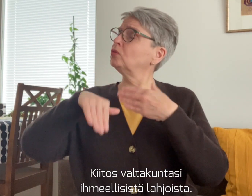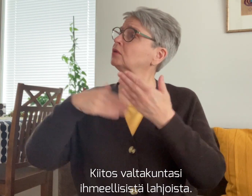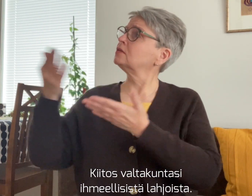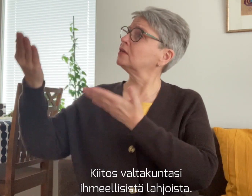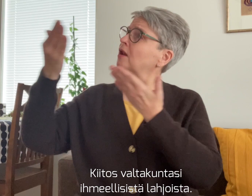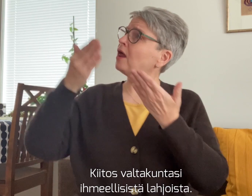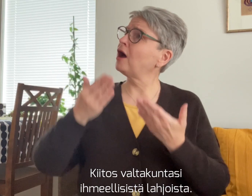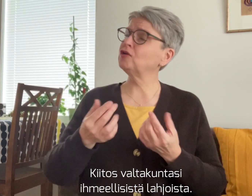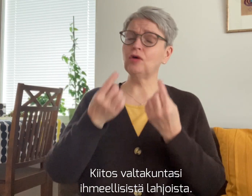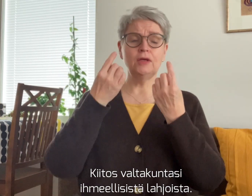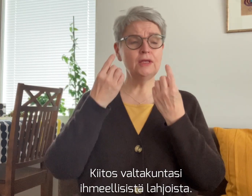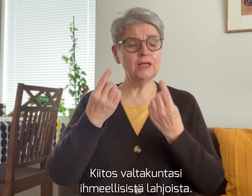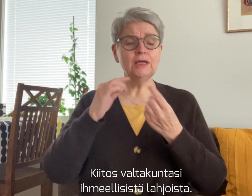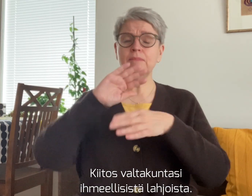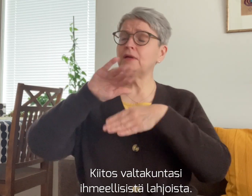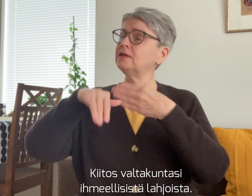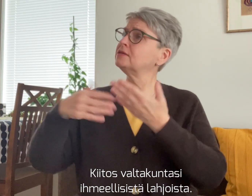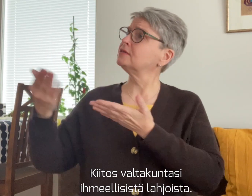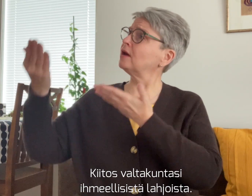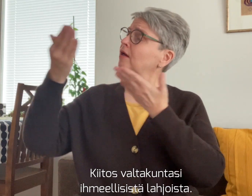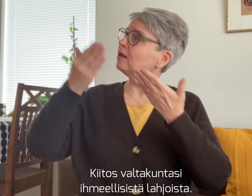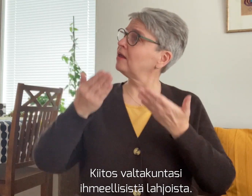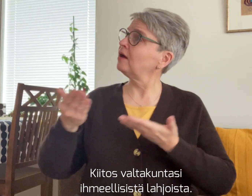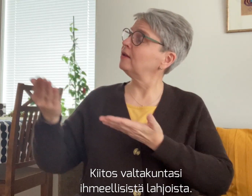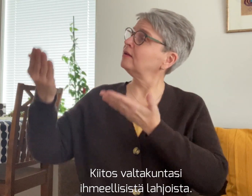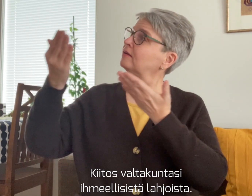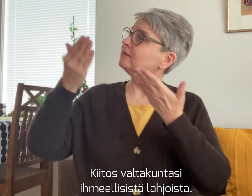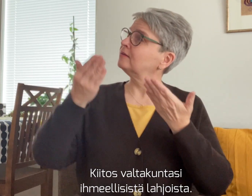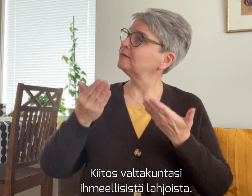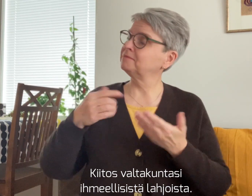kiitos valtakuntasi ihmeellisistä lahjoista.